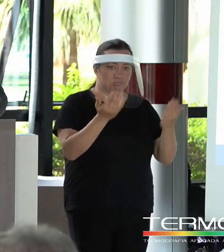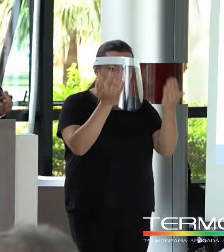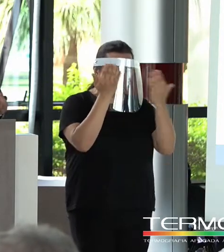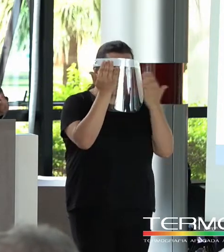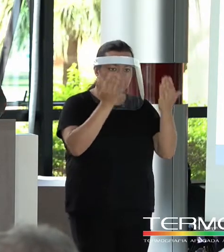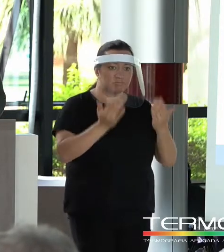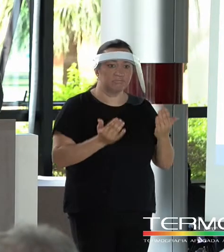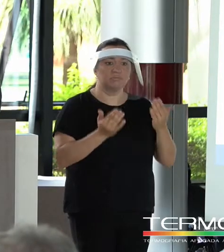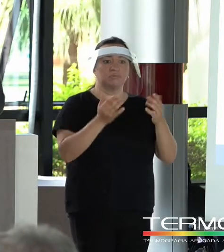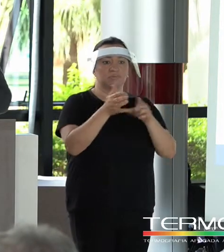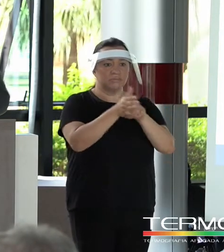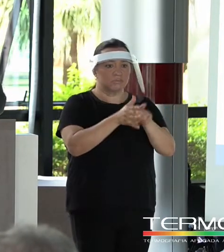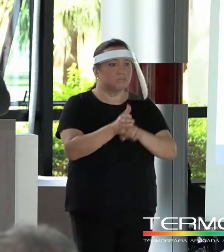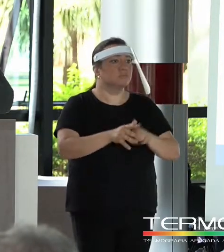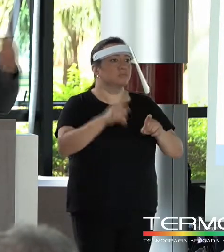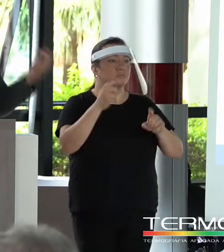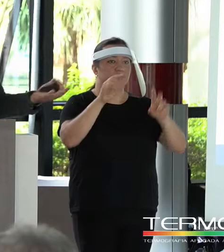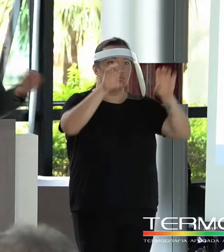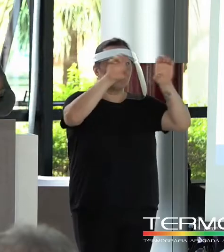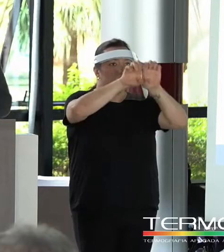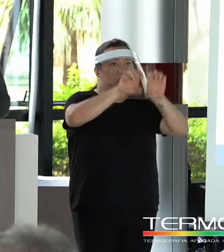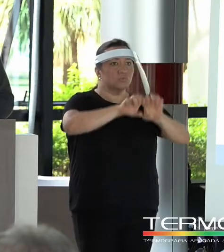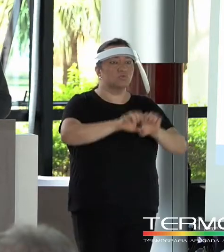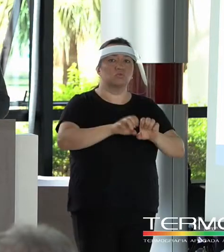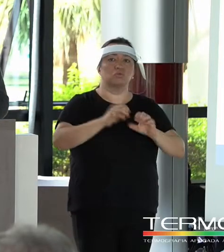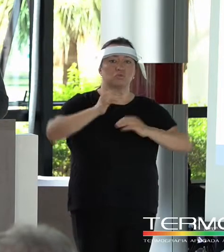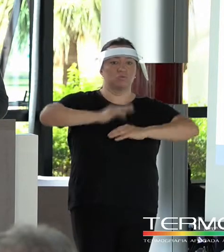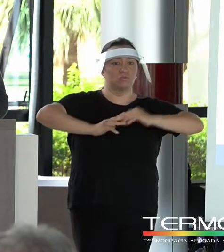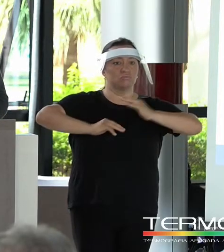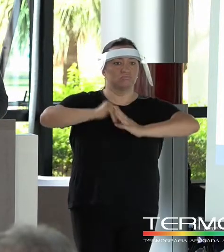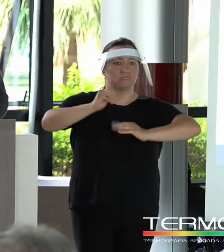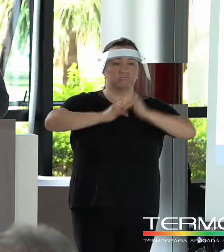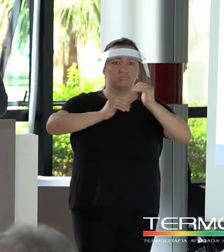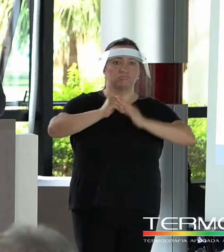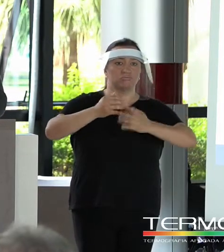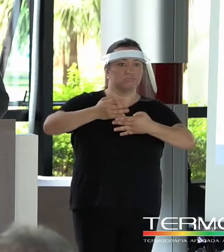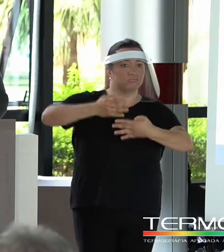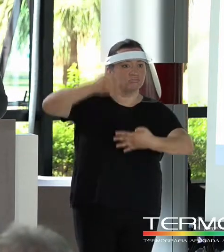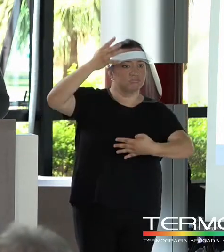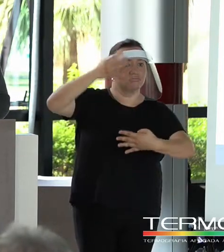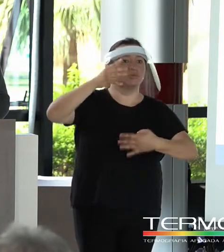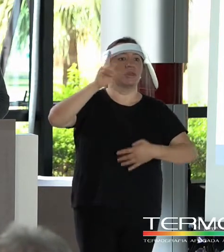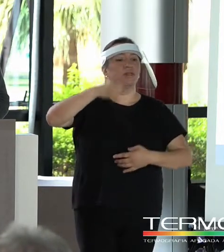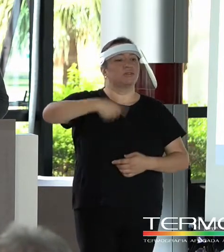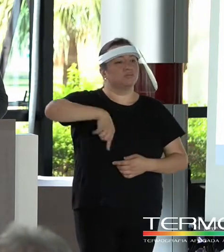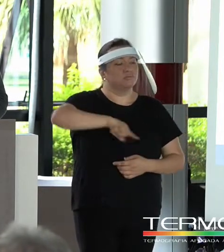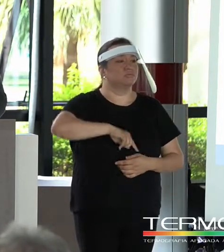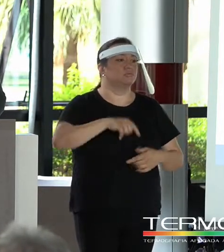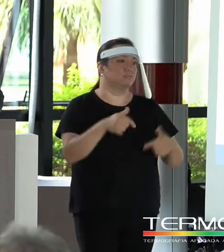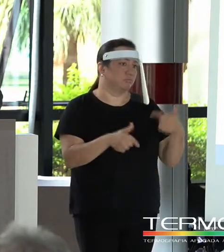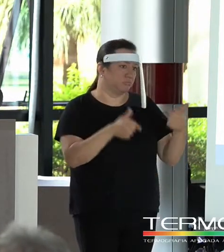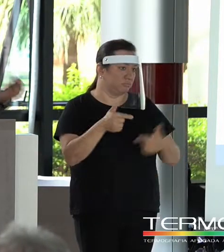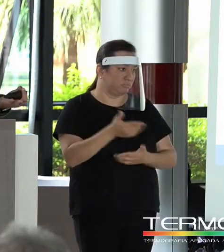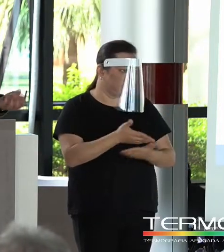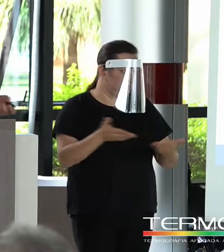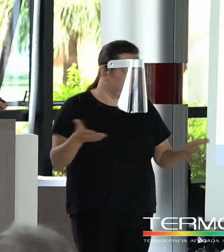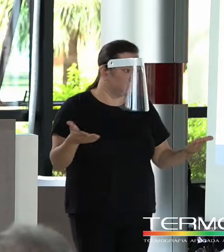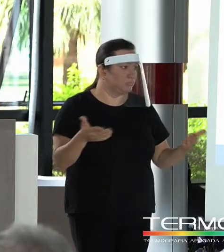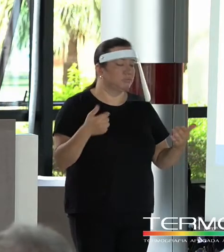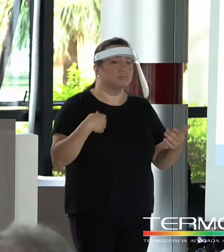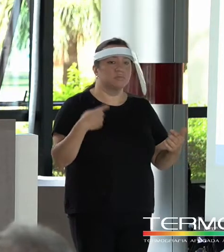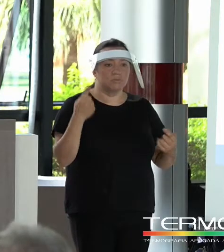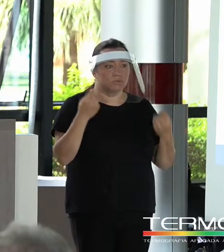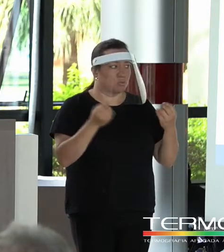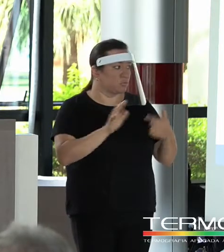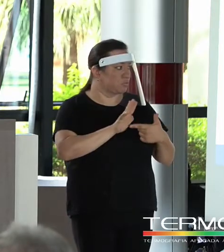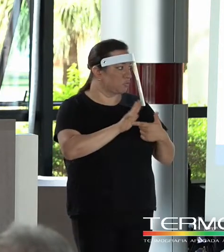fazendo diagnóstico de estruturas, fachadas. Então essa é a nossa aplicação da termografia e é isso que eu quero mostrar aqui